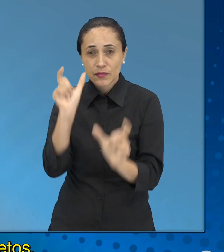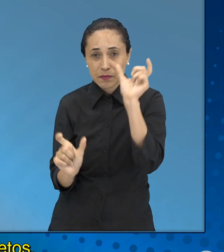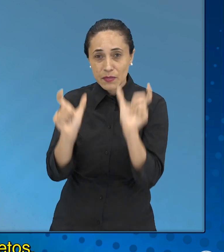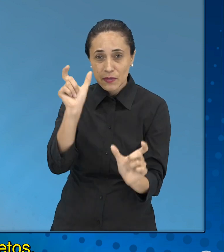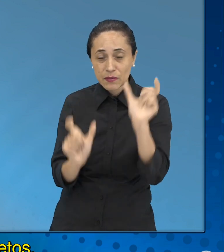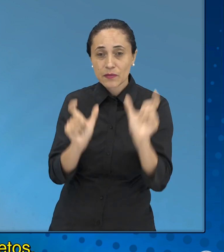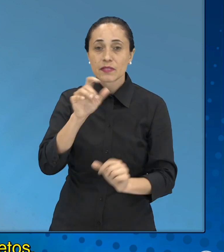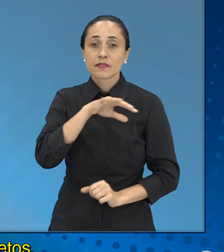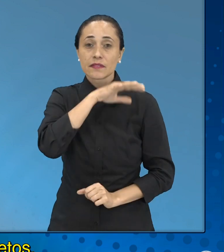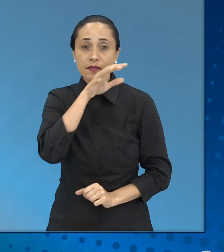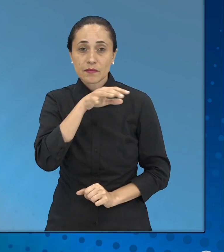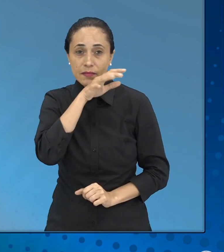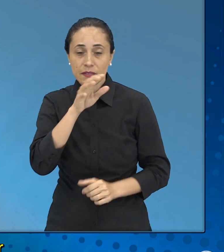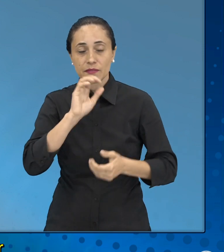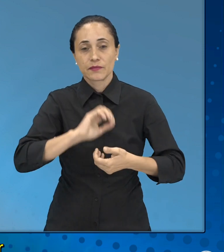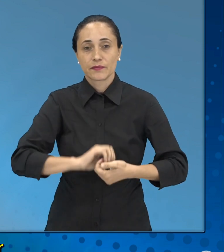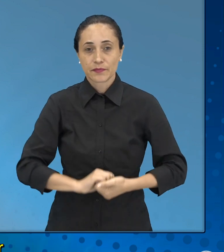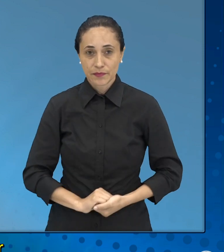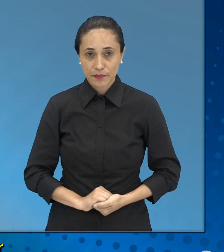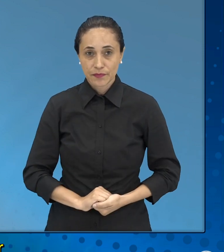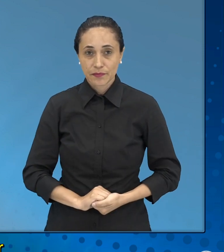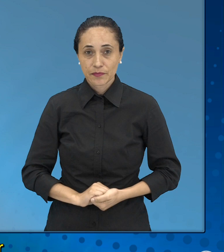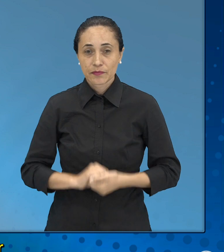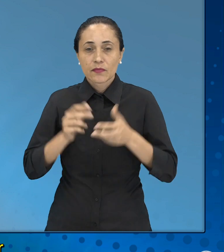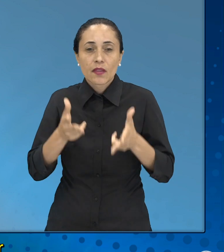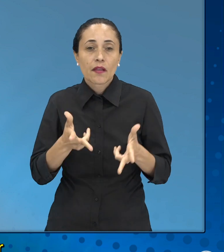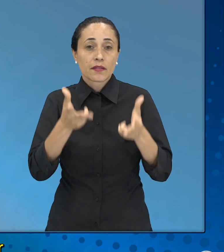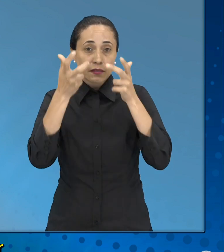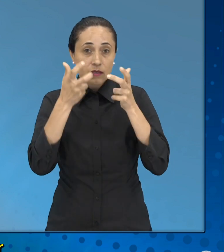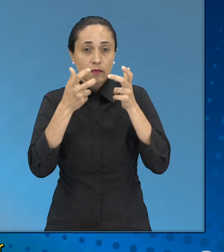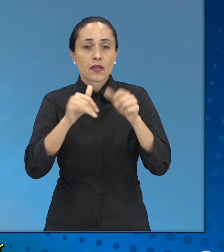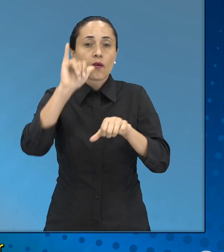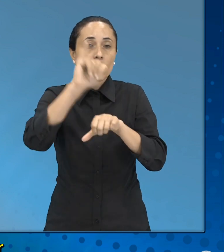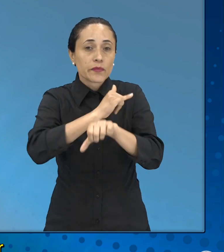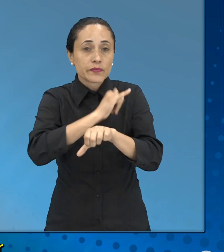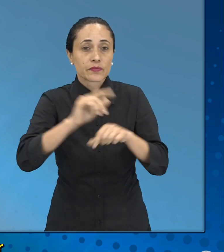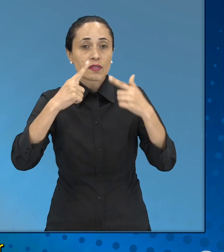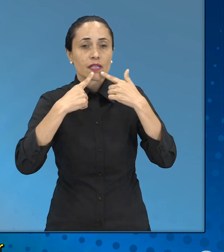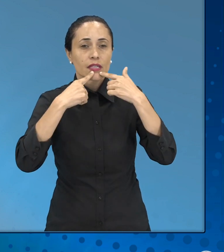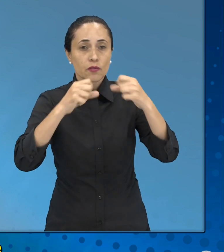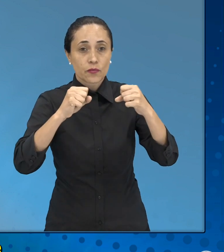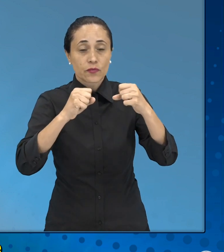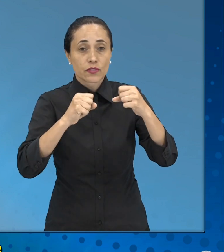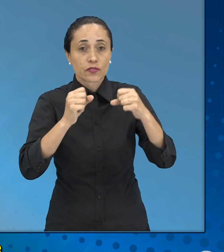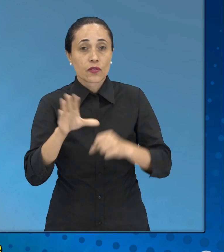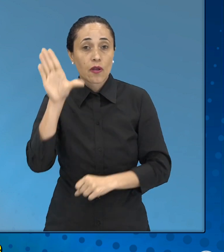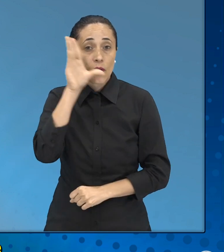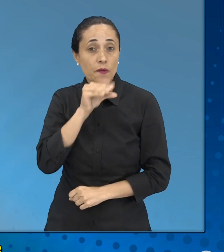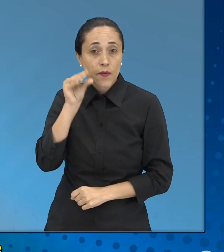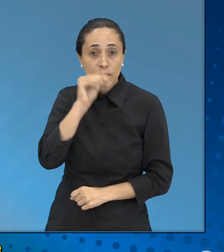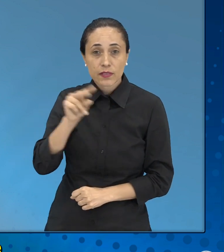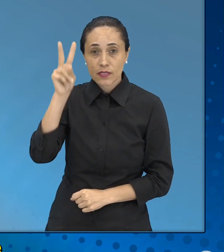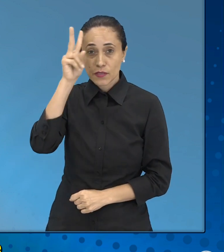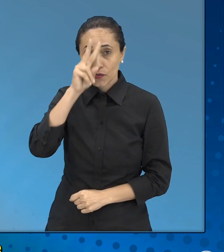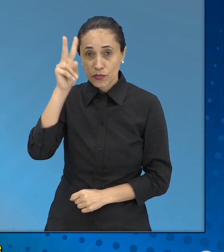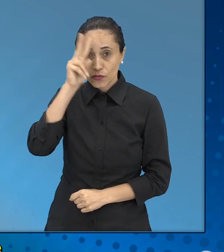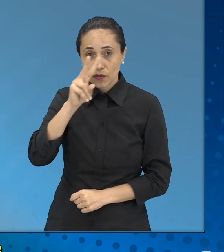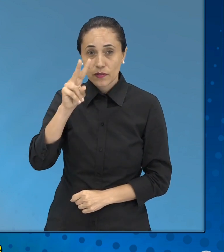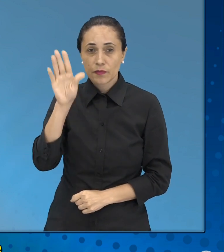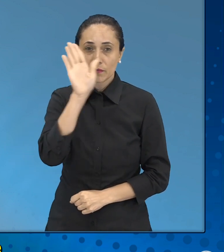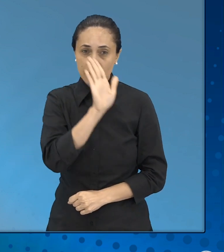objetos, pessoas e animais. Pude perceber que é um recurso linguístico extremamente